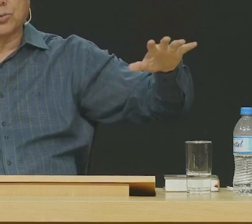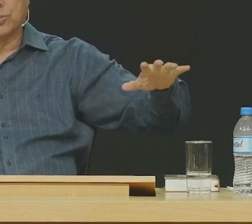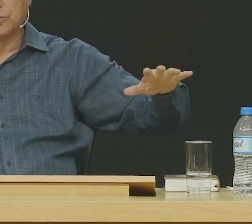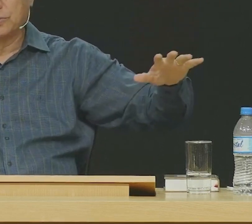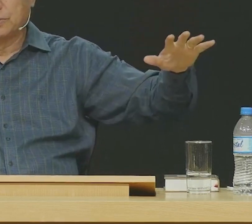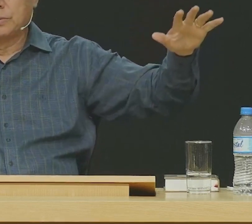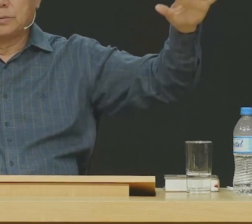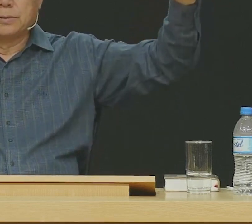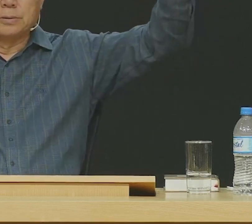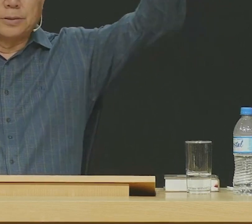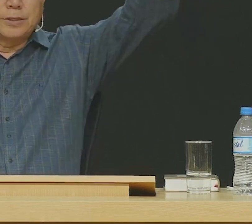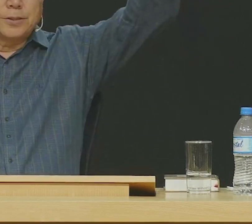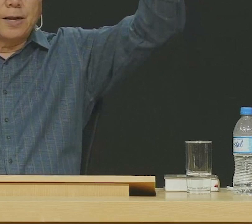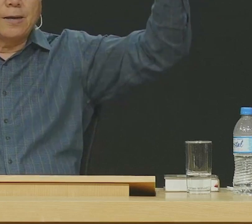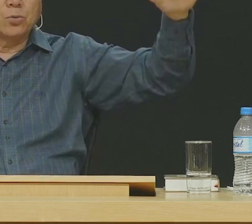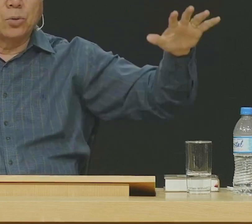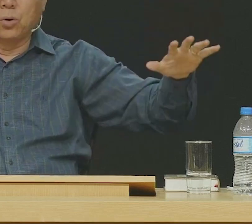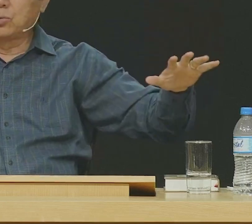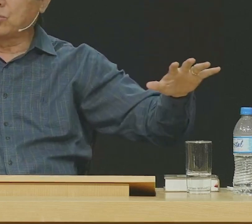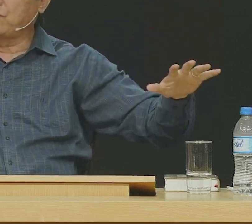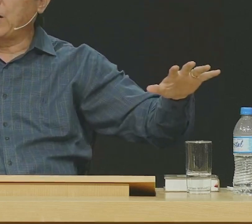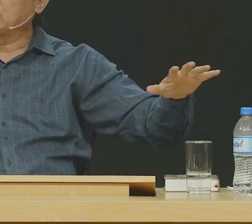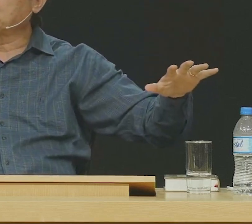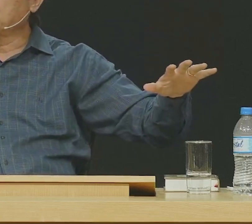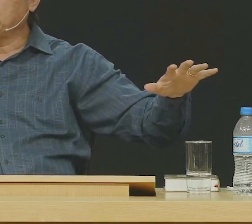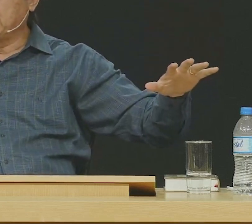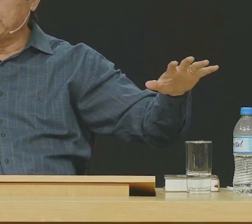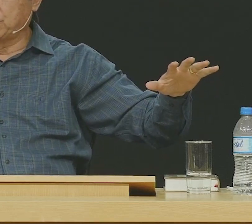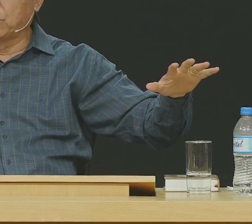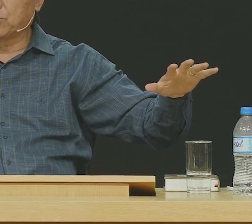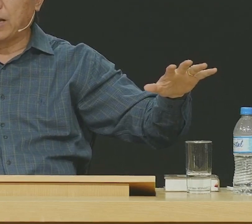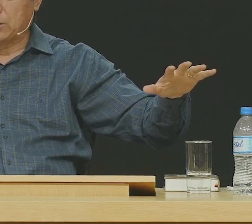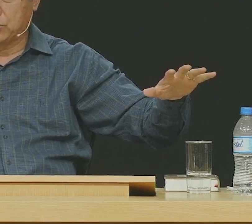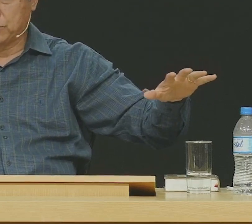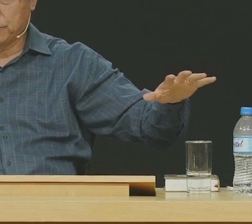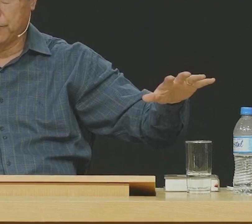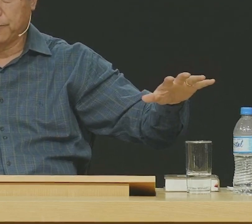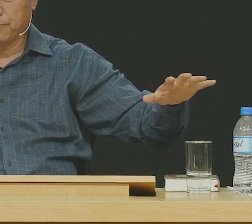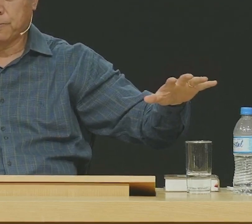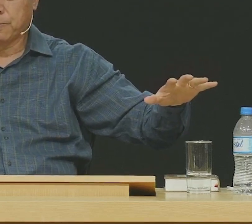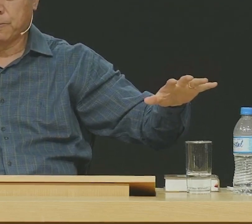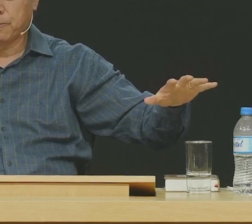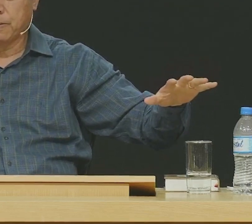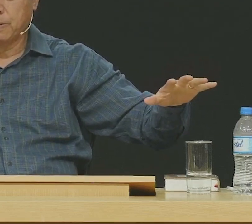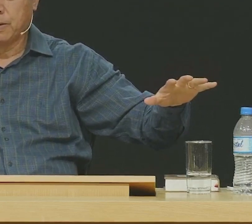um vaso desse lado, outro vaso desse outro lado.